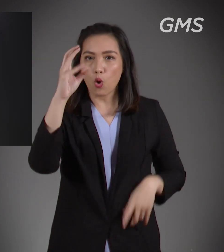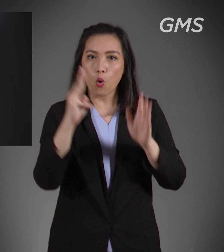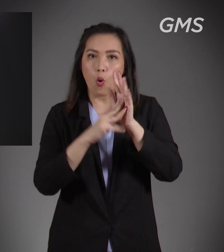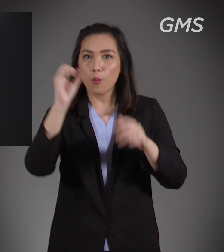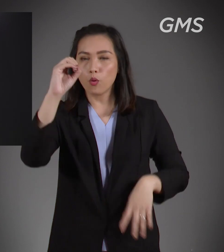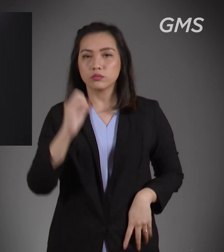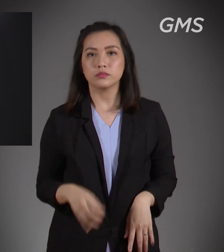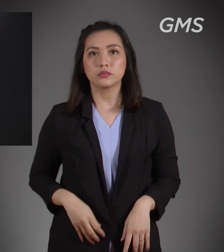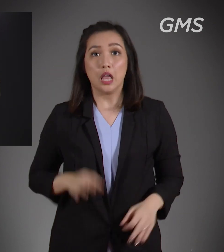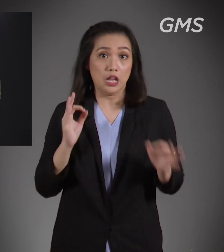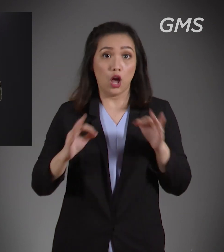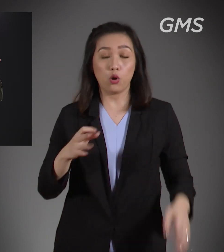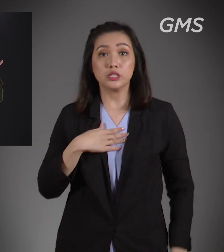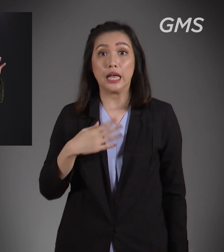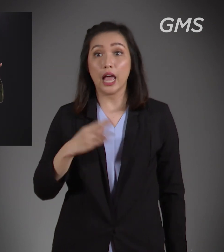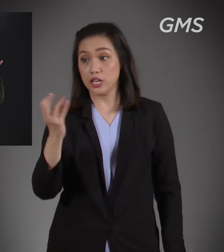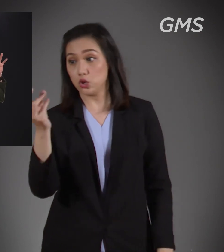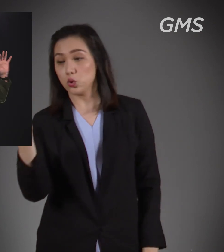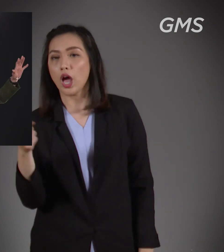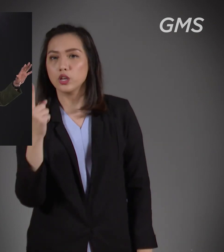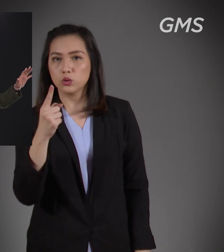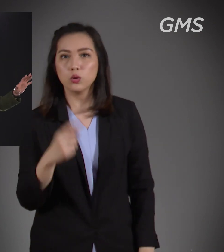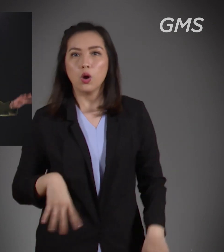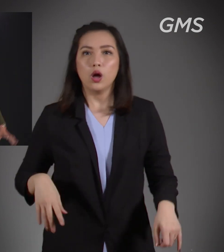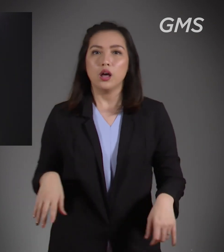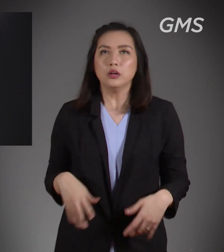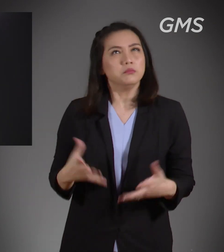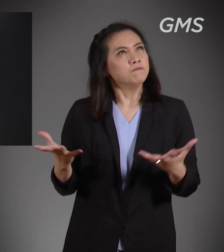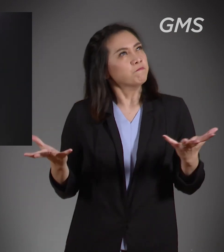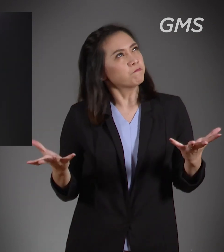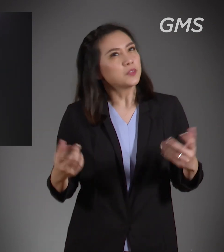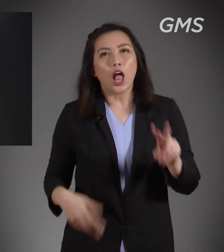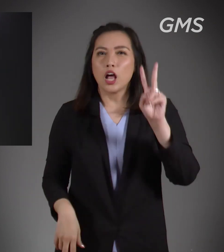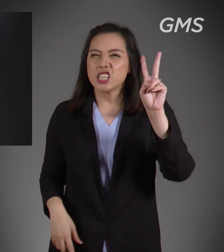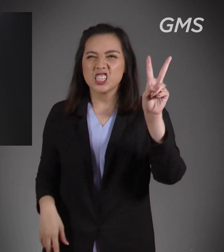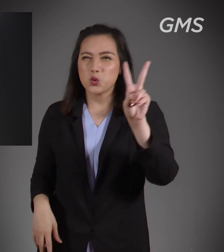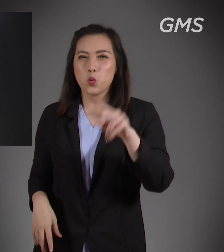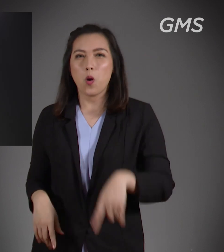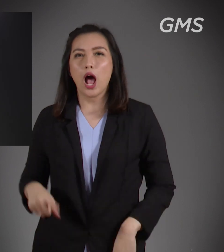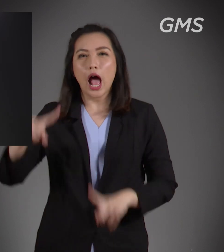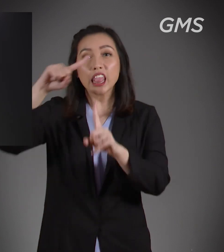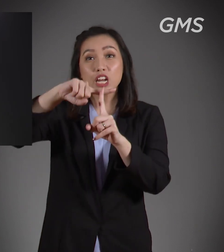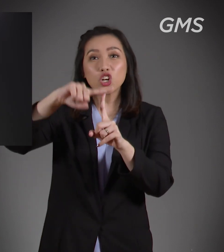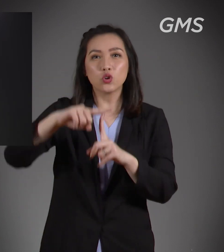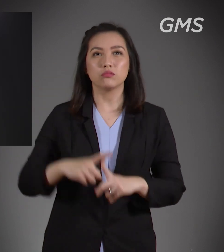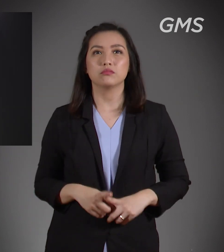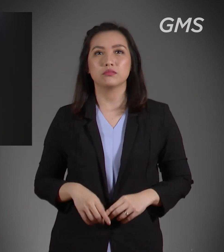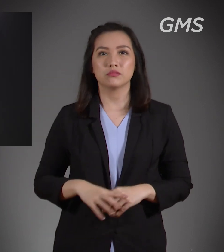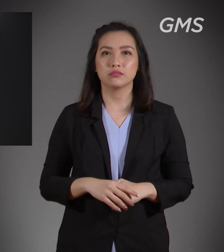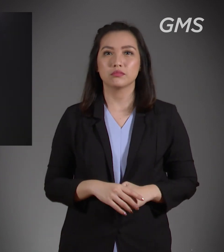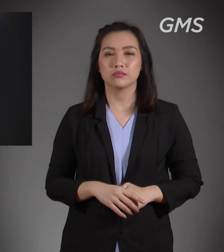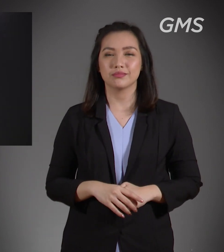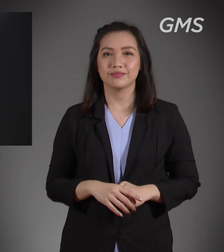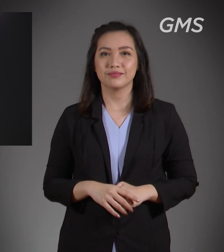Ya, emas yang untuk perisai besar, ratusan untuk perisai kecil, digabung itu 2T.